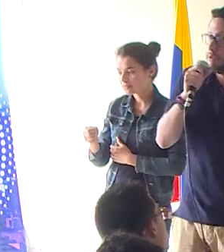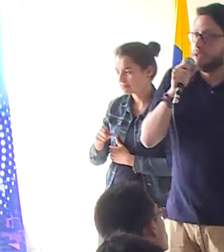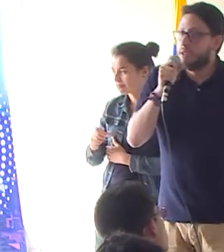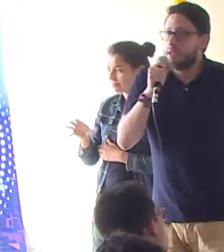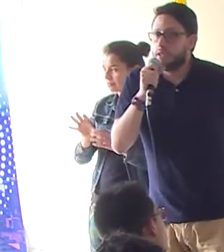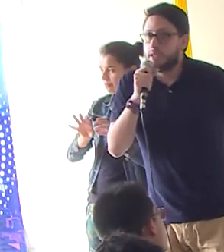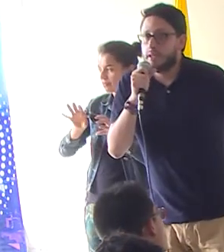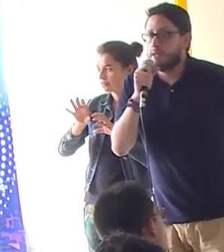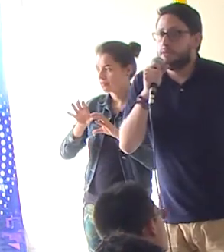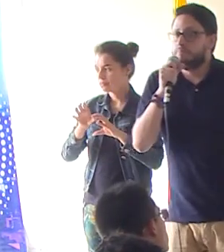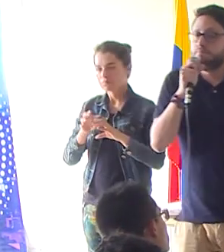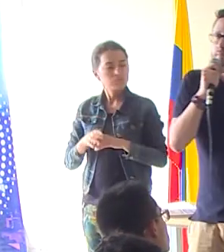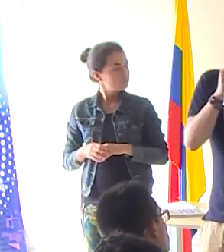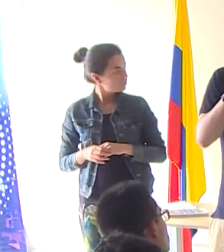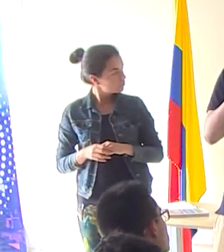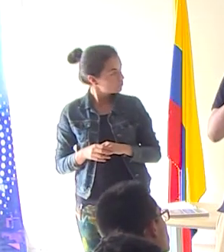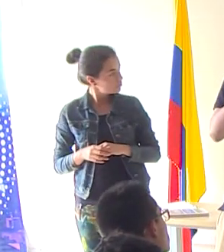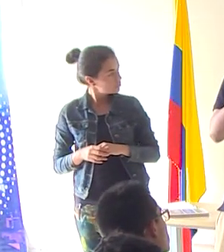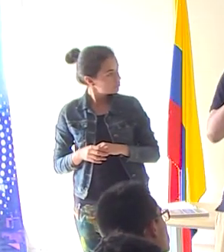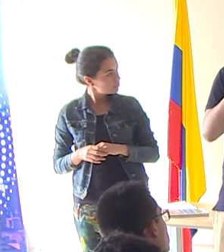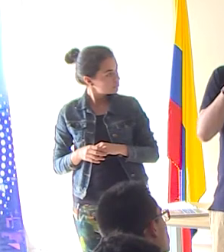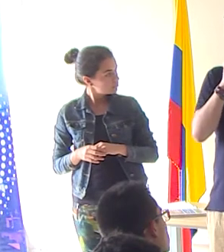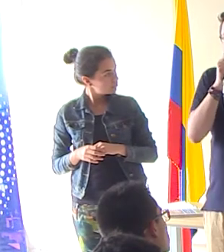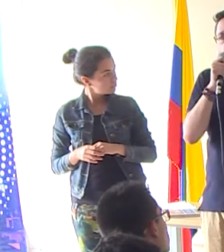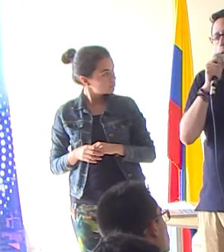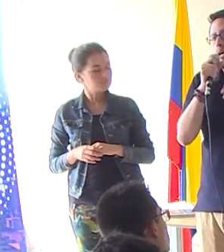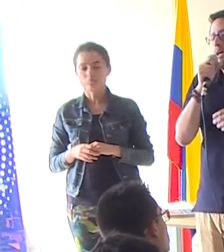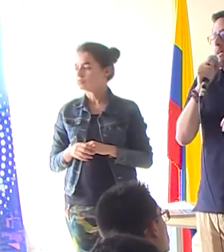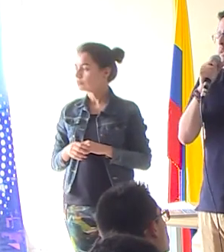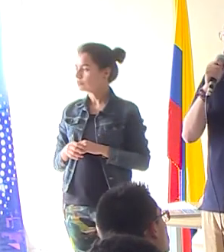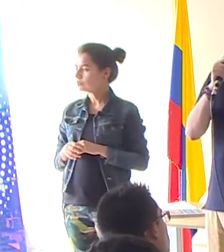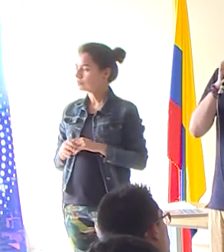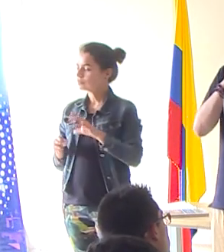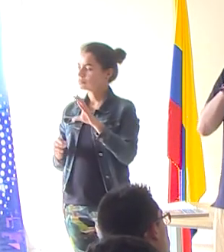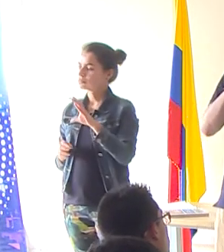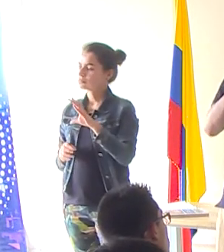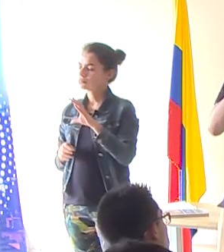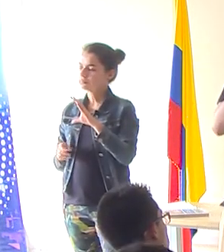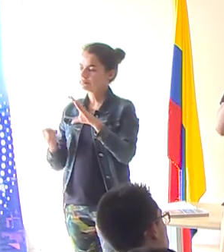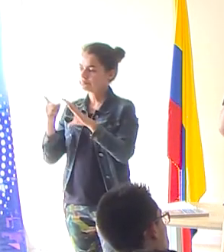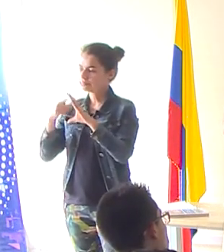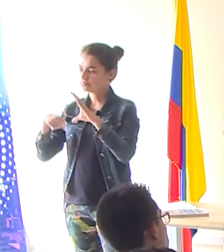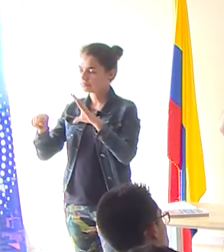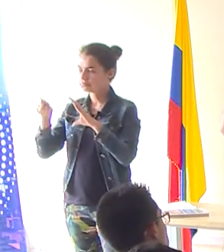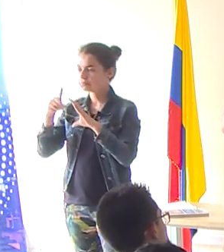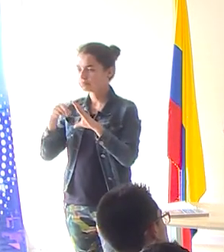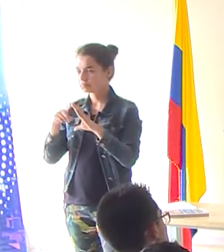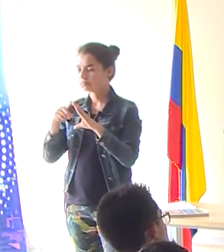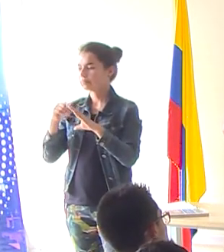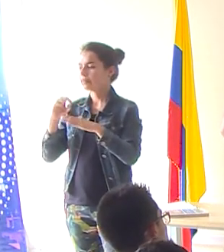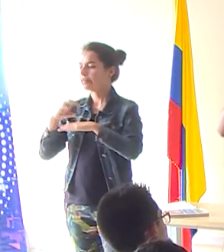ellos y la reutilización el reciclaje el compostaje